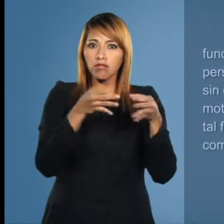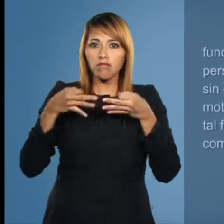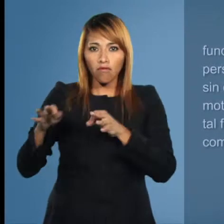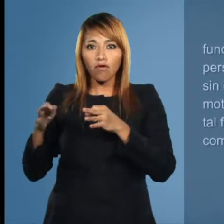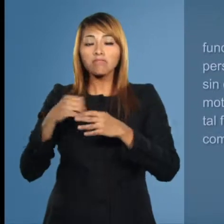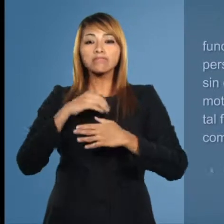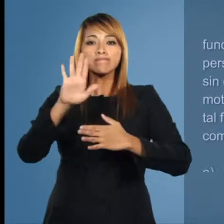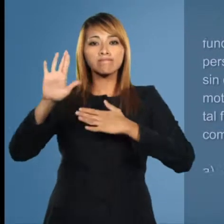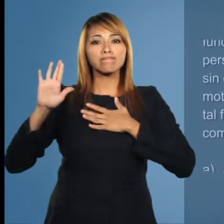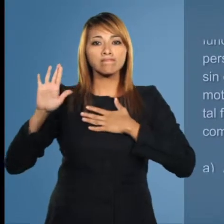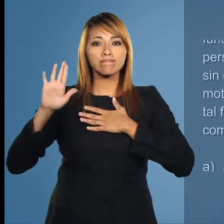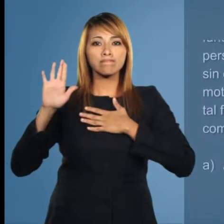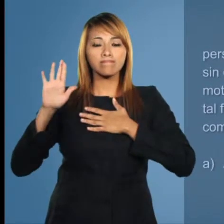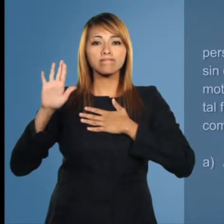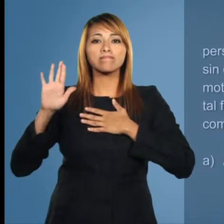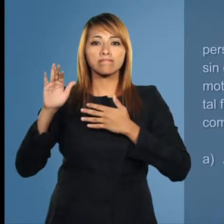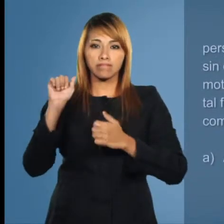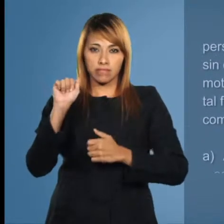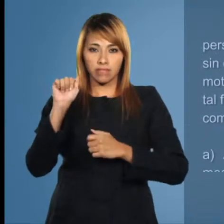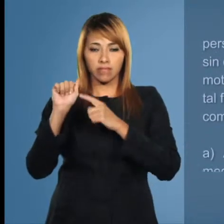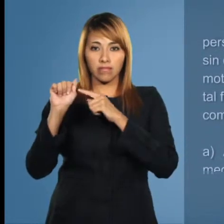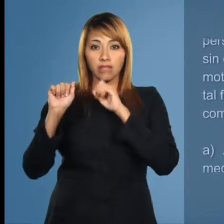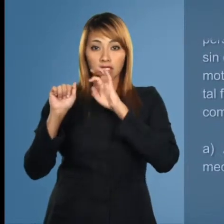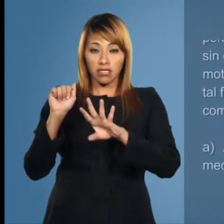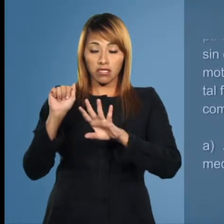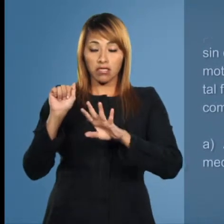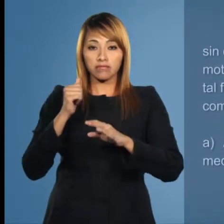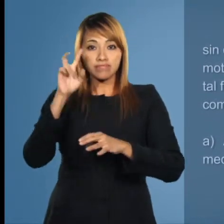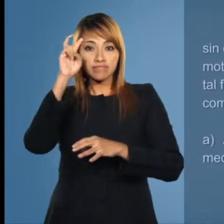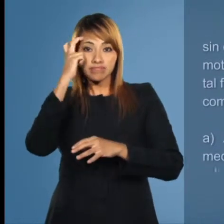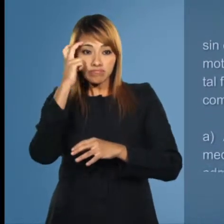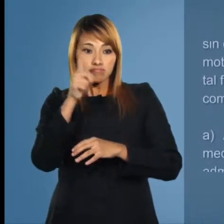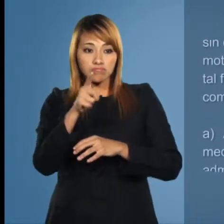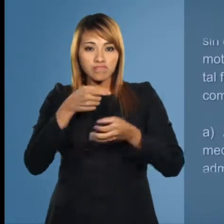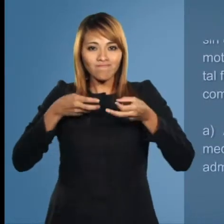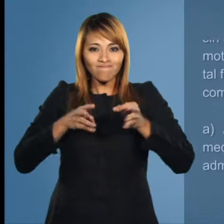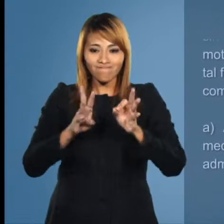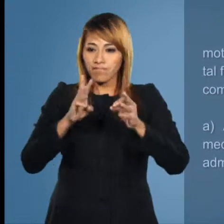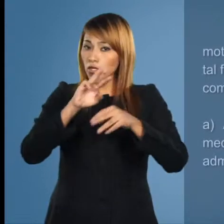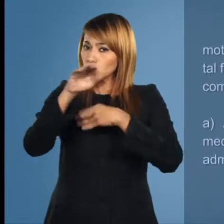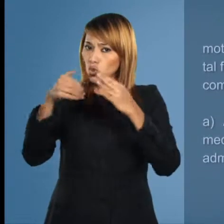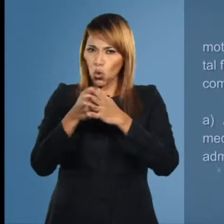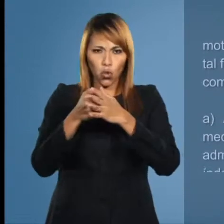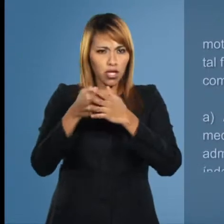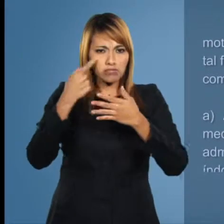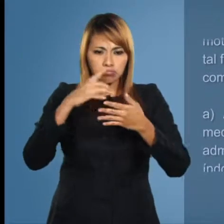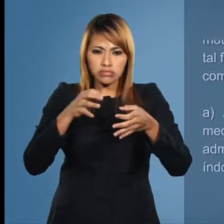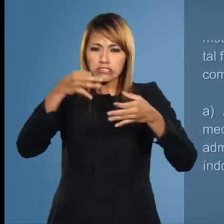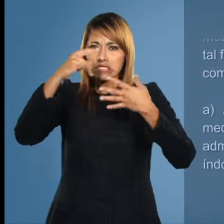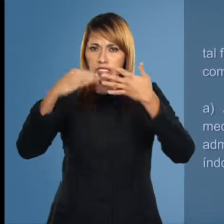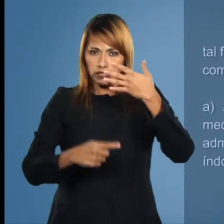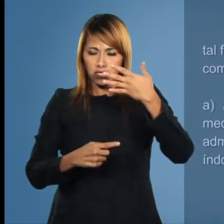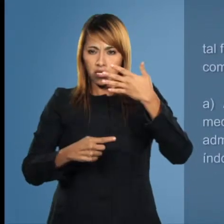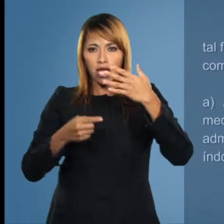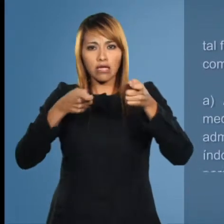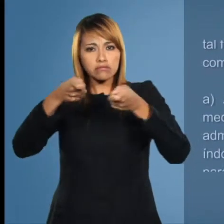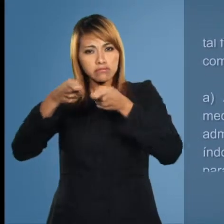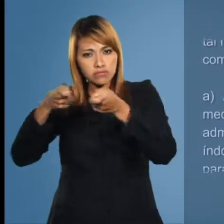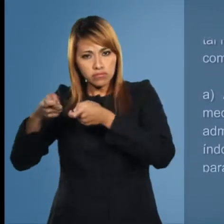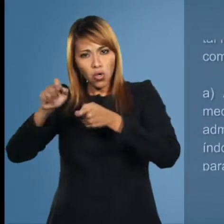a adoptar todas las medidas legislativas, administrativas y de otra índole que sean pertinentes para